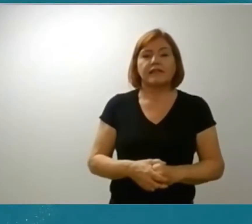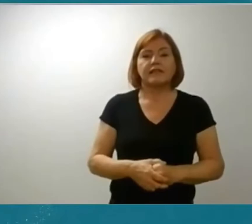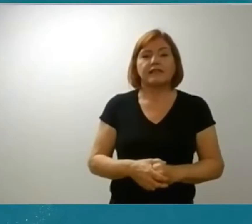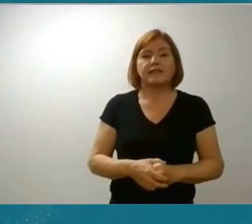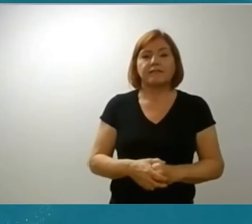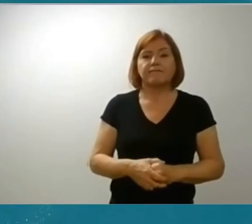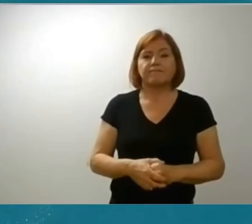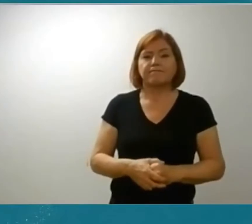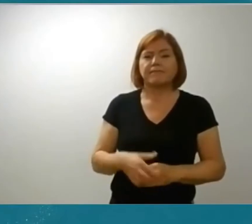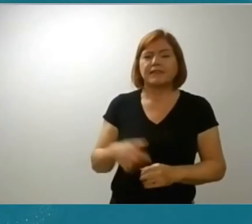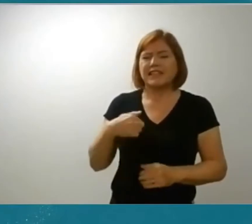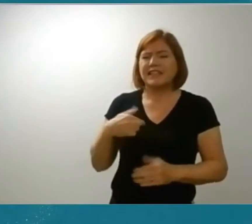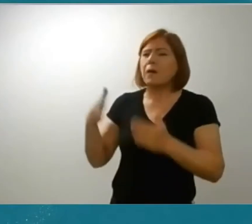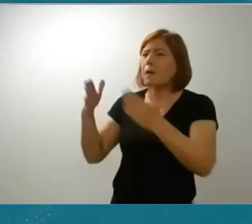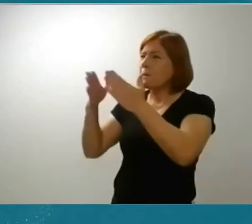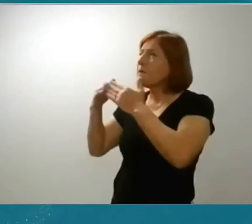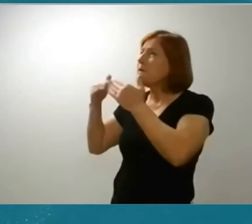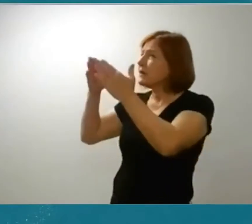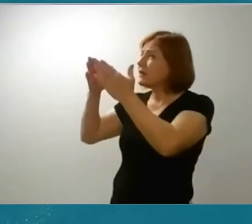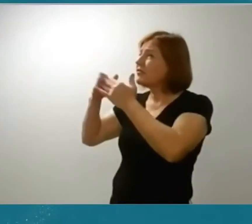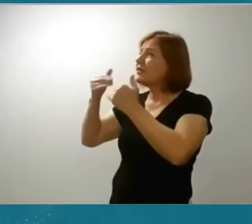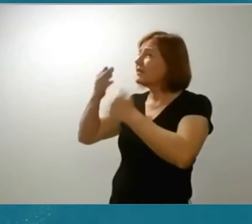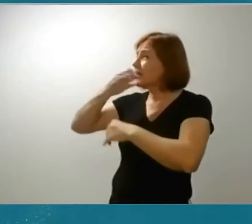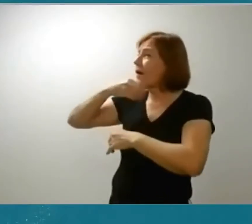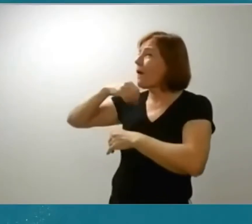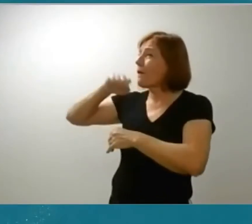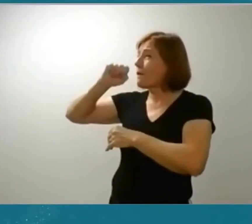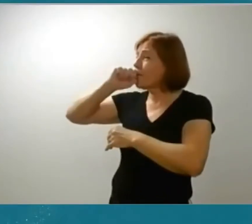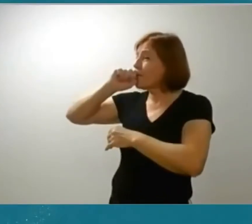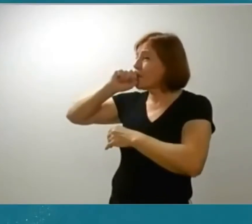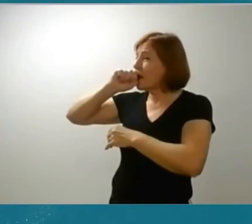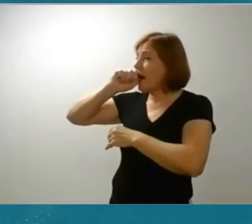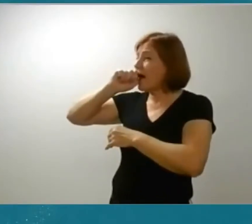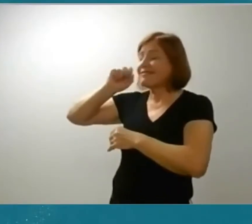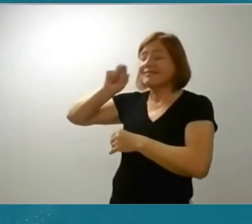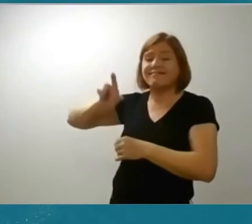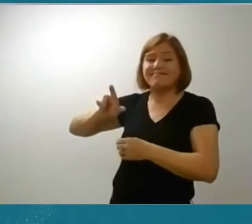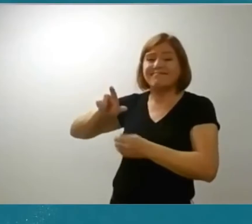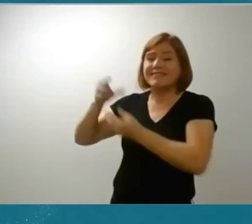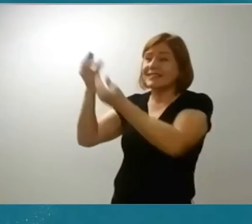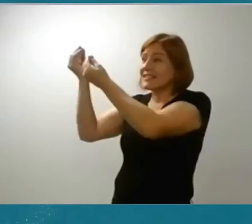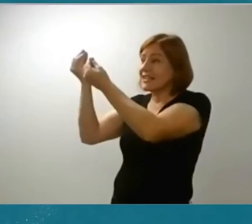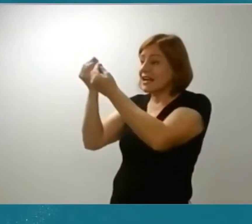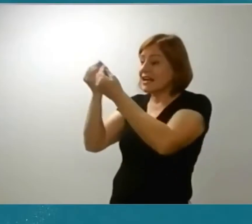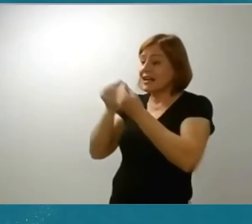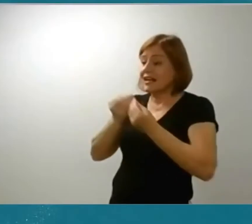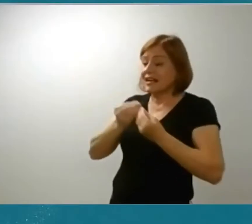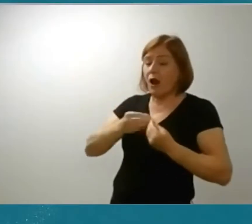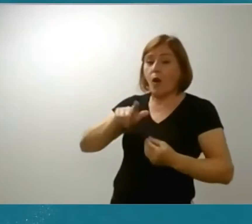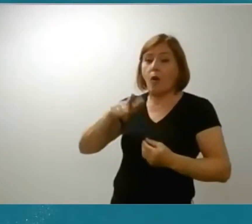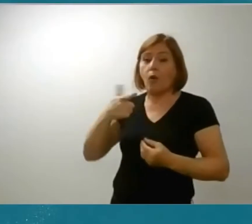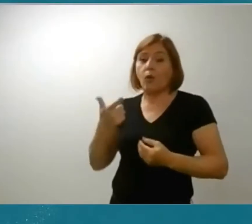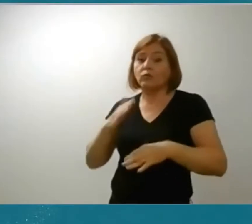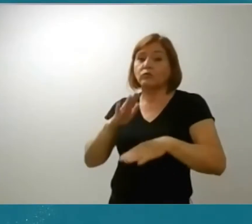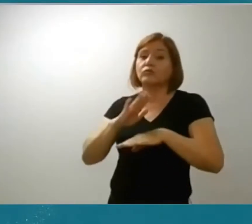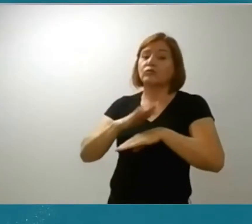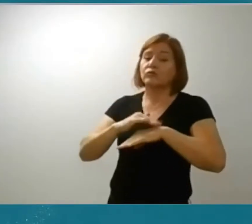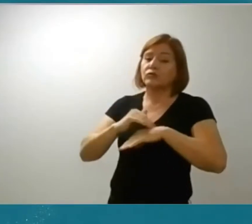de Abraão, que é o Deus conosco. A partir de então, irmãos, ele passou a viver